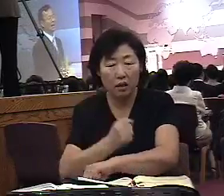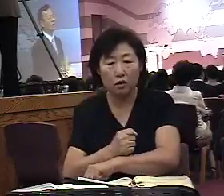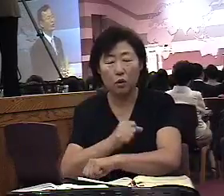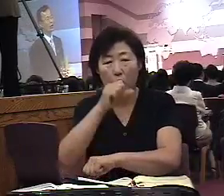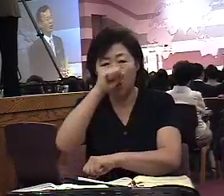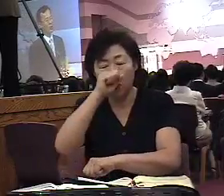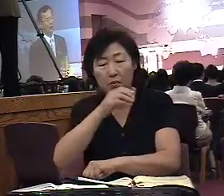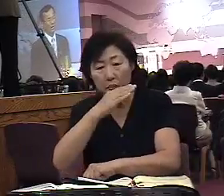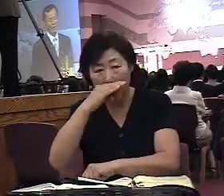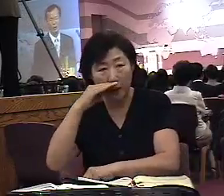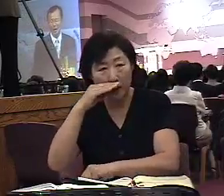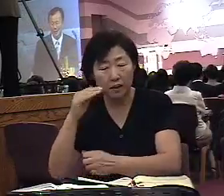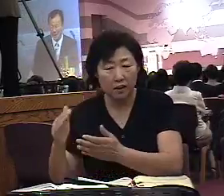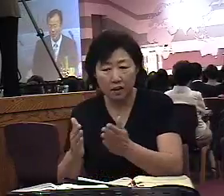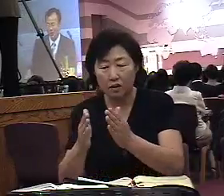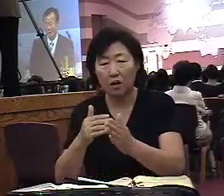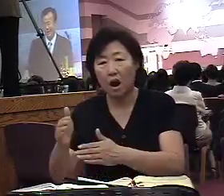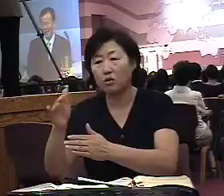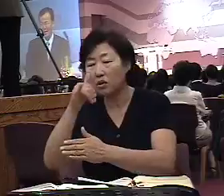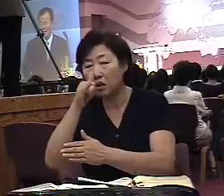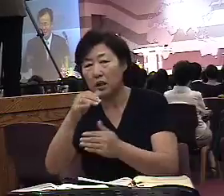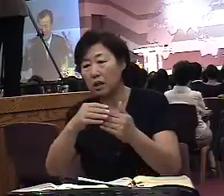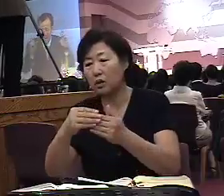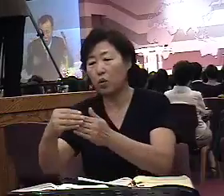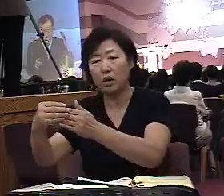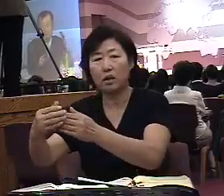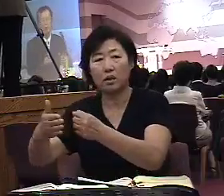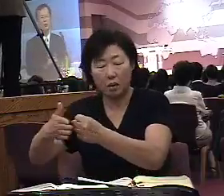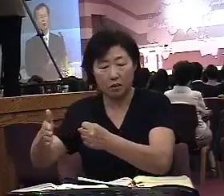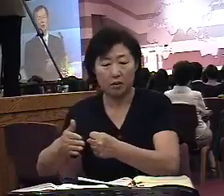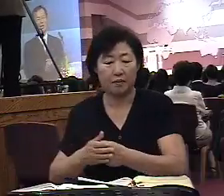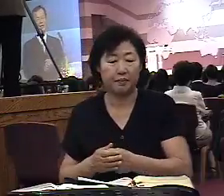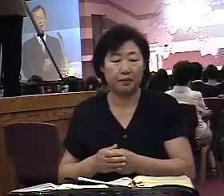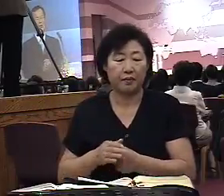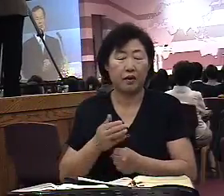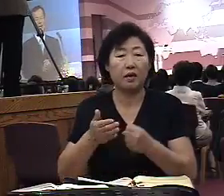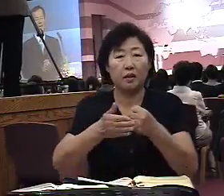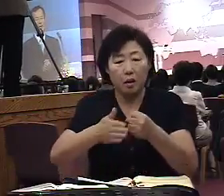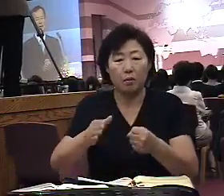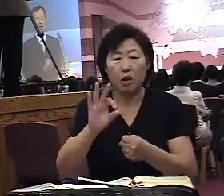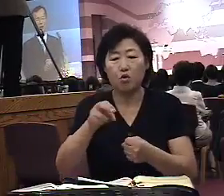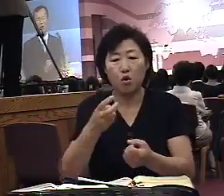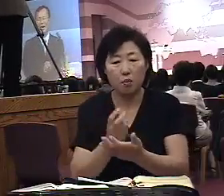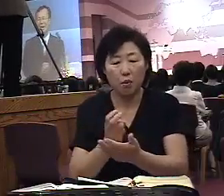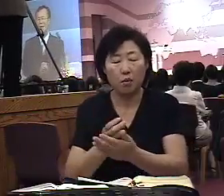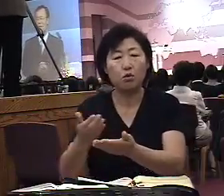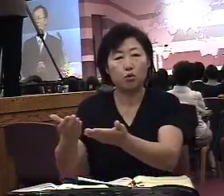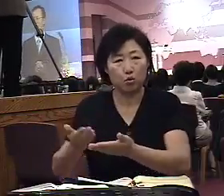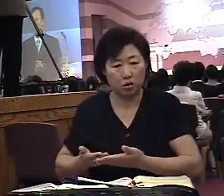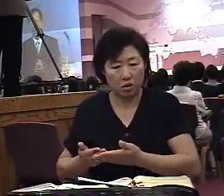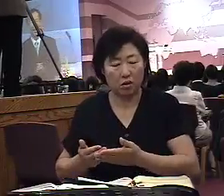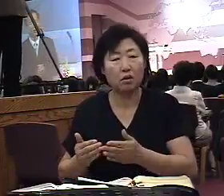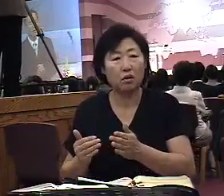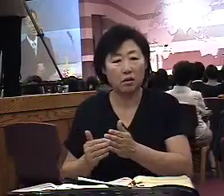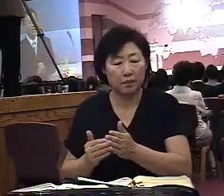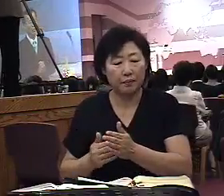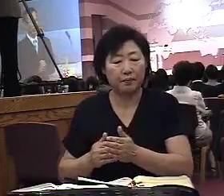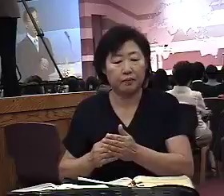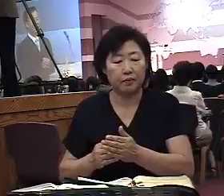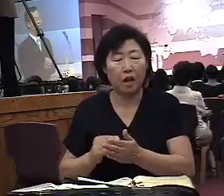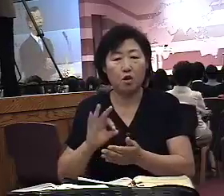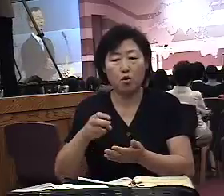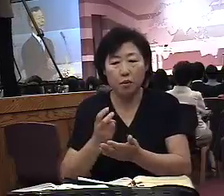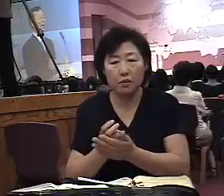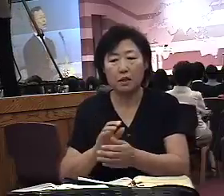향해 갈 수 있도록 인도하기 때문입니다. 그래서 율법을 주셨다는 것입니다. 우리도 하나님의 율법을 살아가고